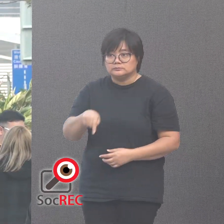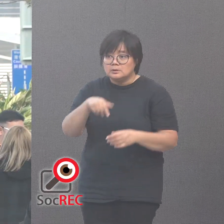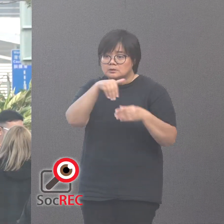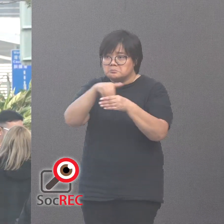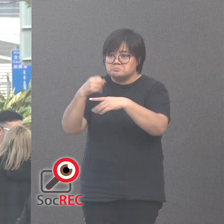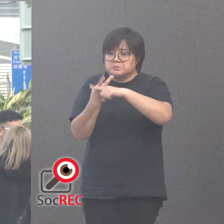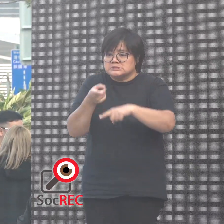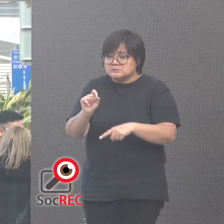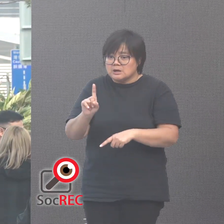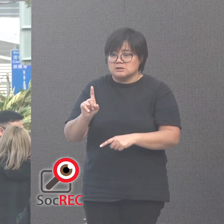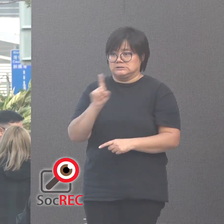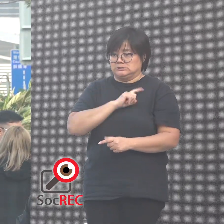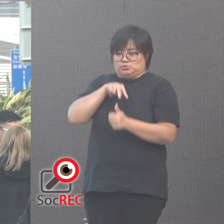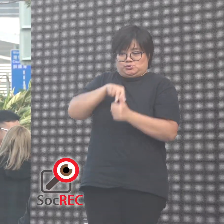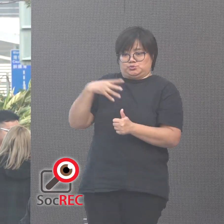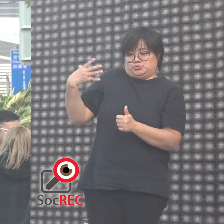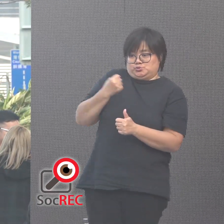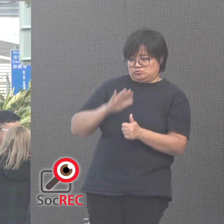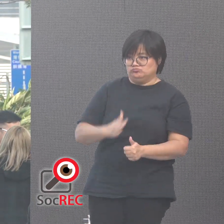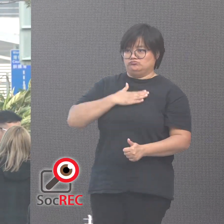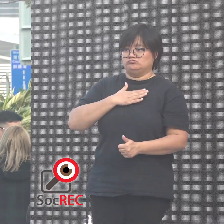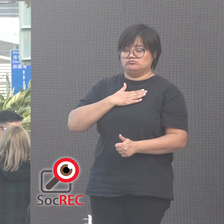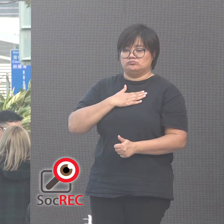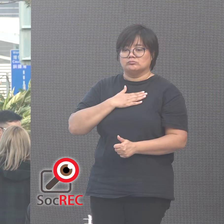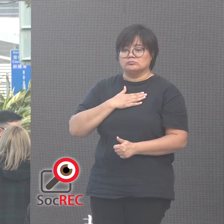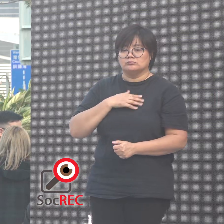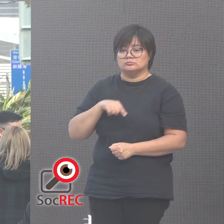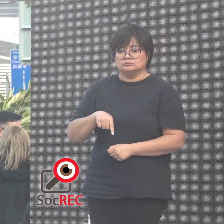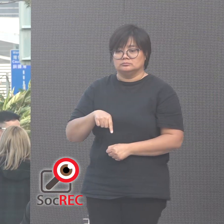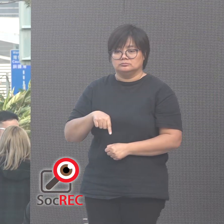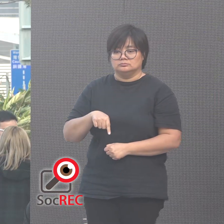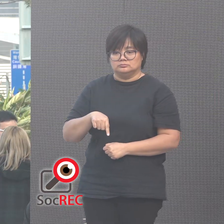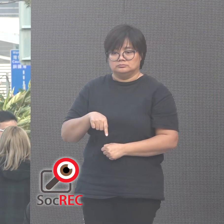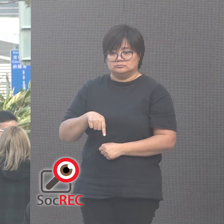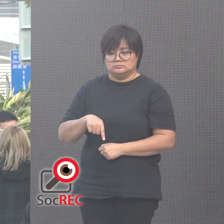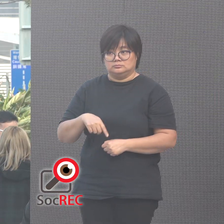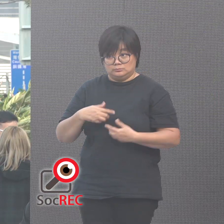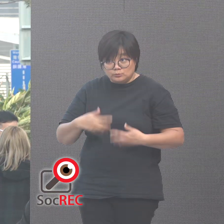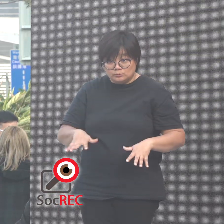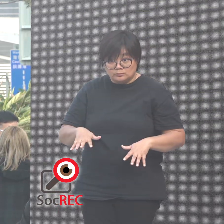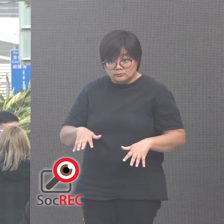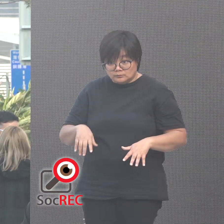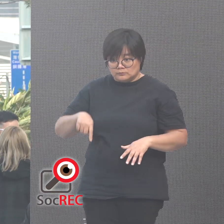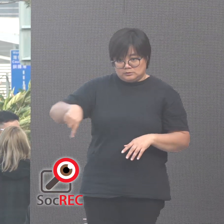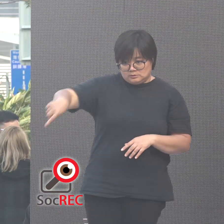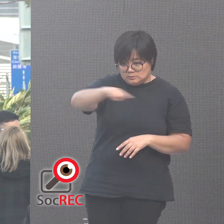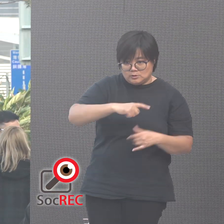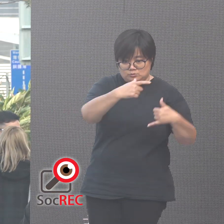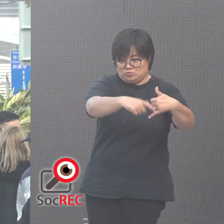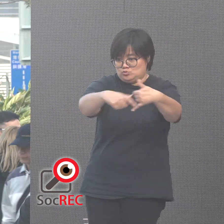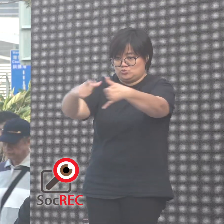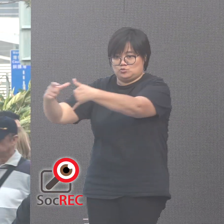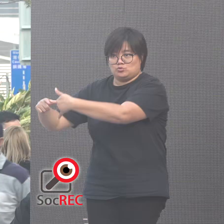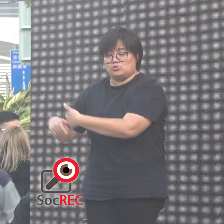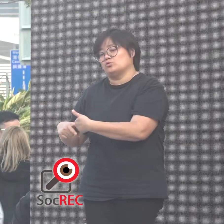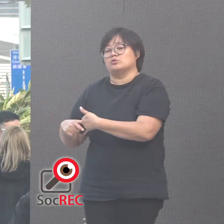治權，由於有了自治權之後，他們的國民可以參與大家